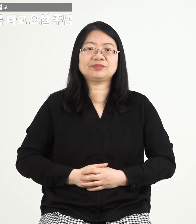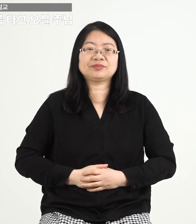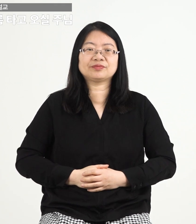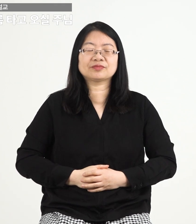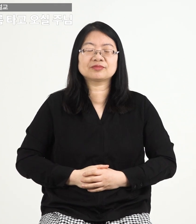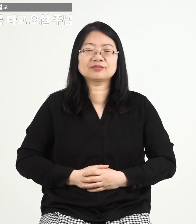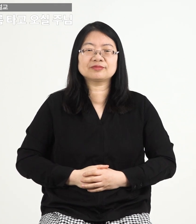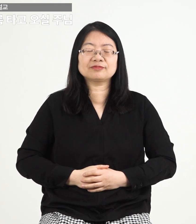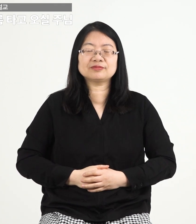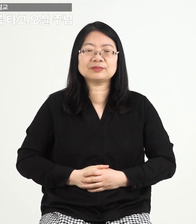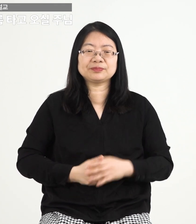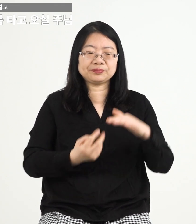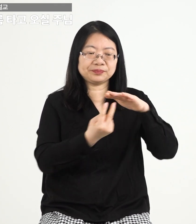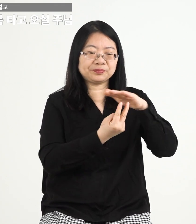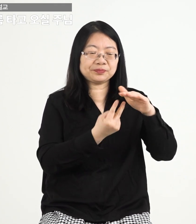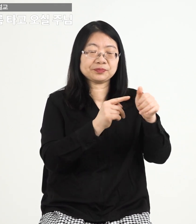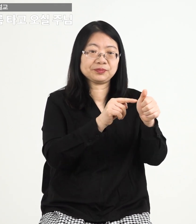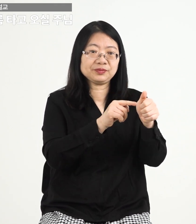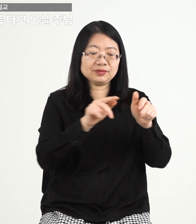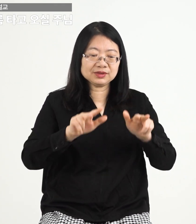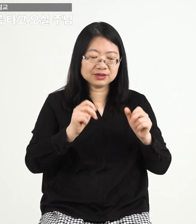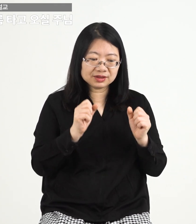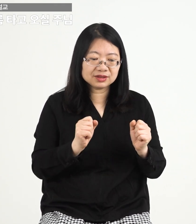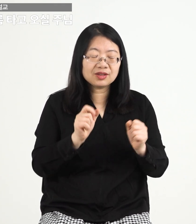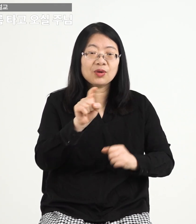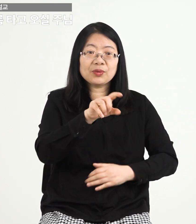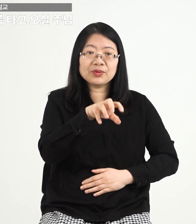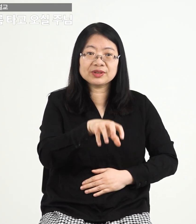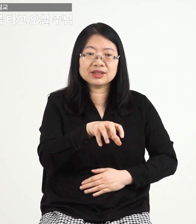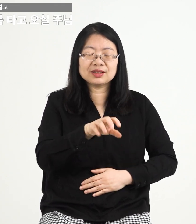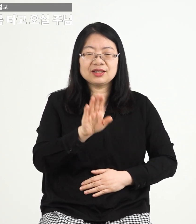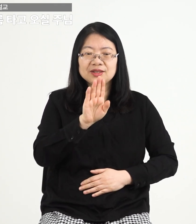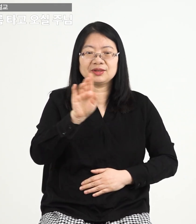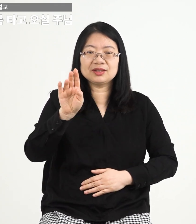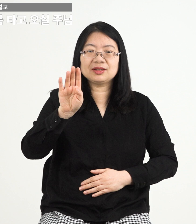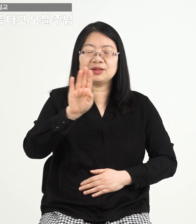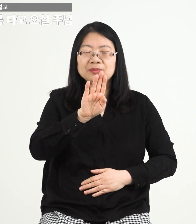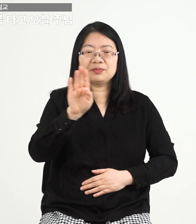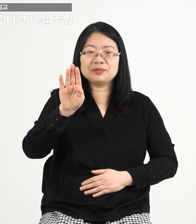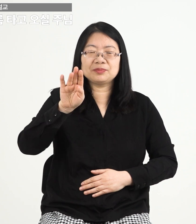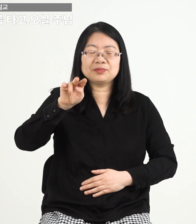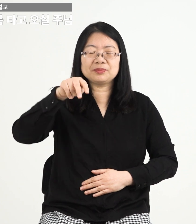그런데 요한이 지금 어디에 있어요? 반모섬에 있어요.